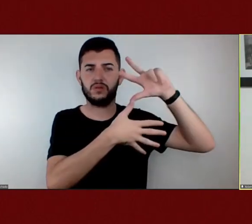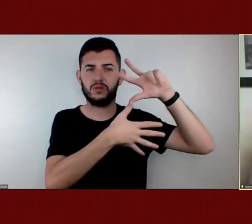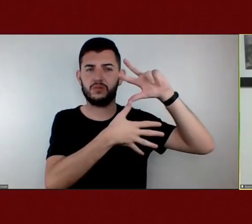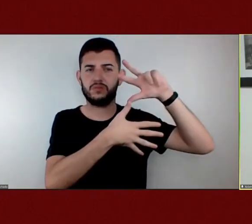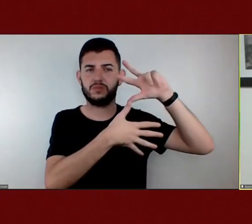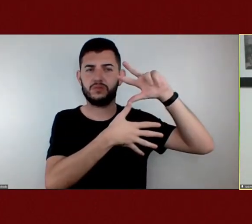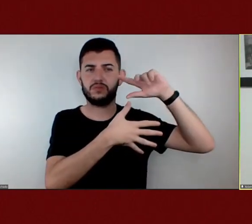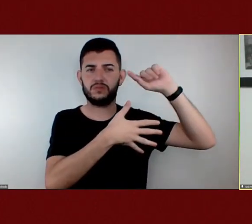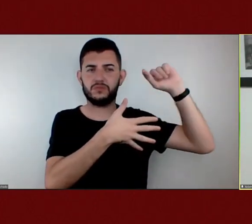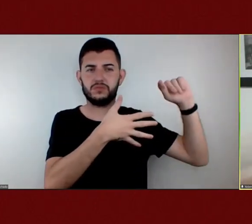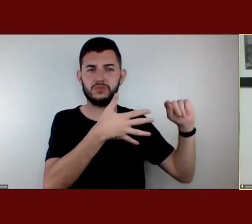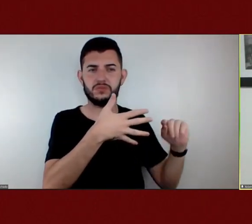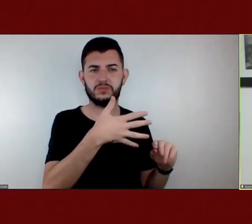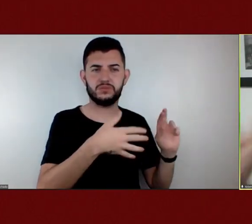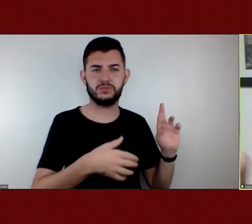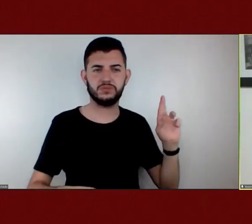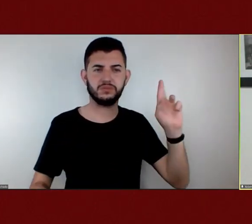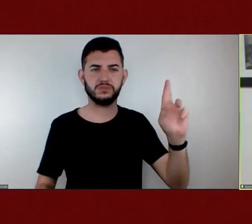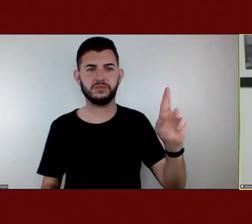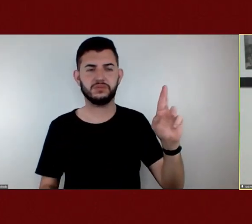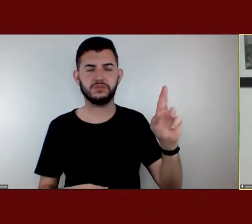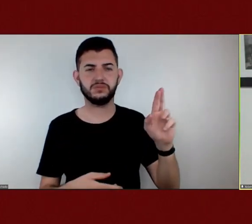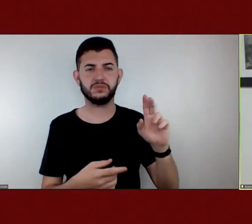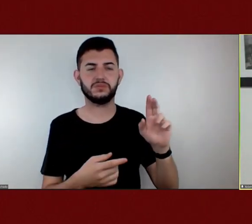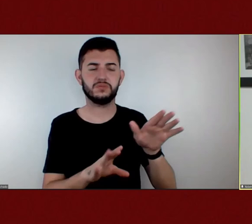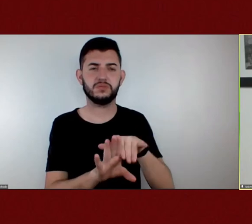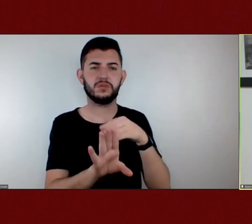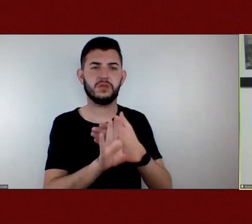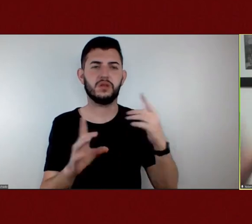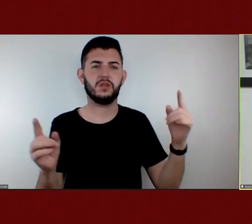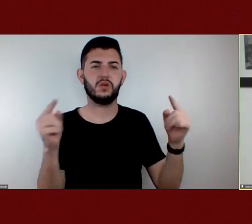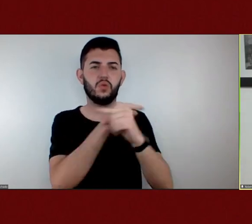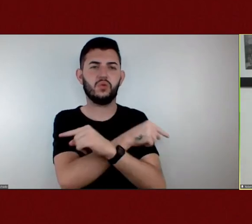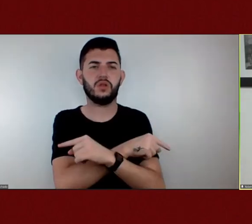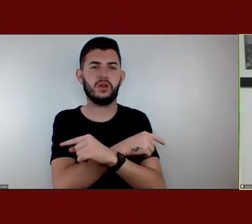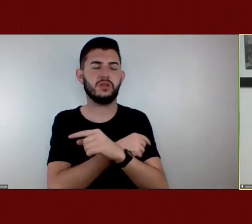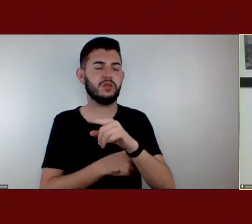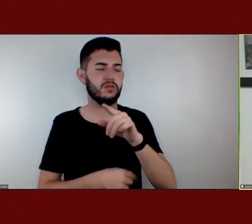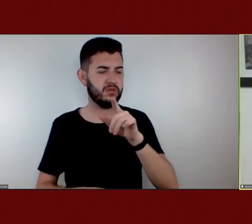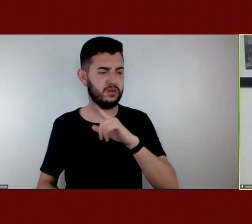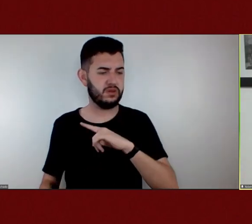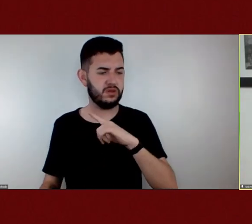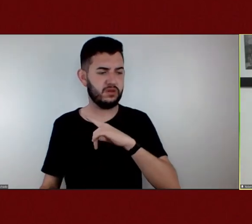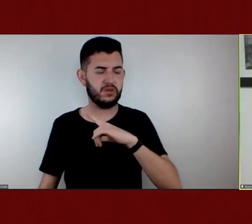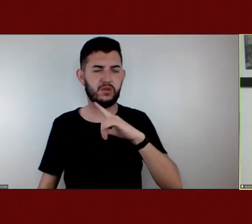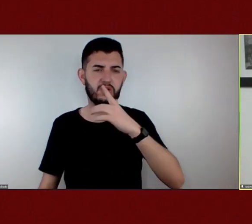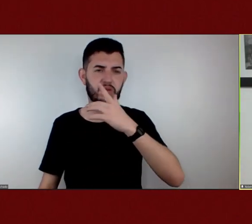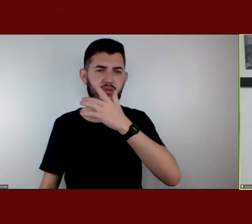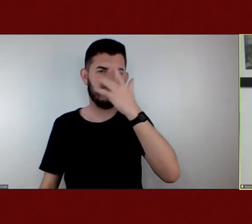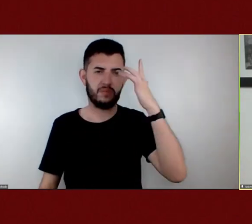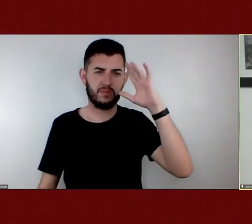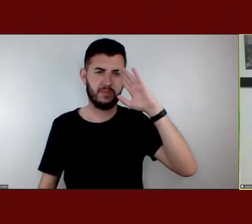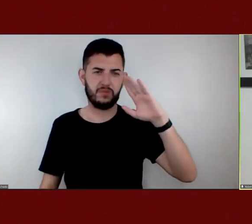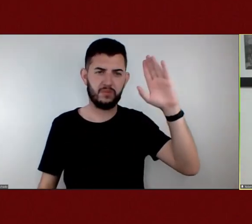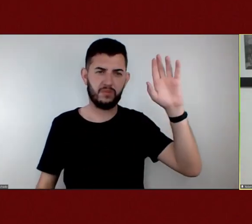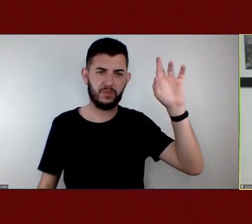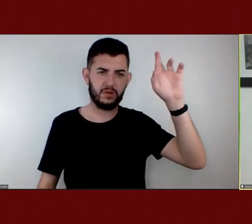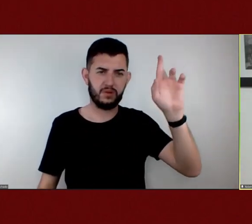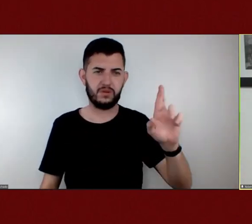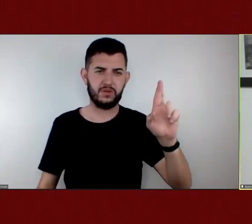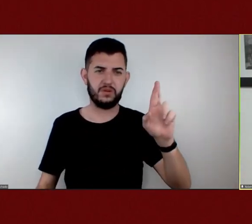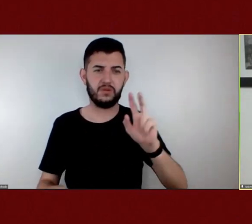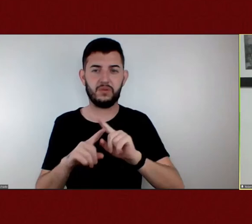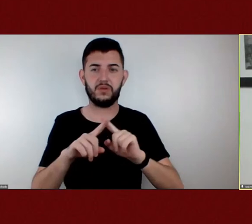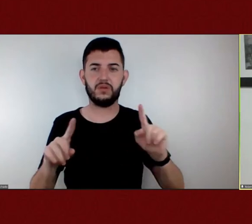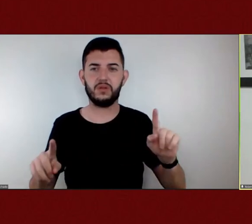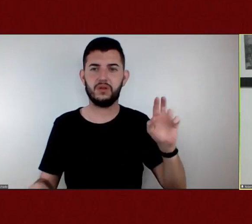representado por contradições entre vários dos seus principais atores e o ator brasileiro,